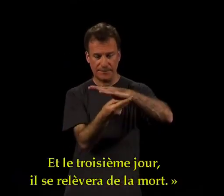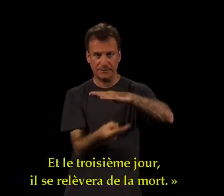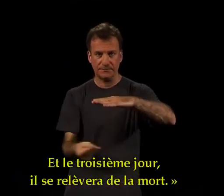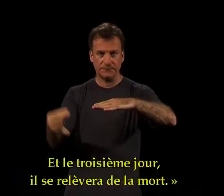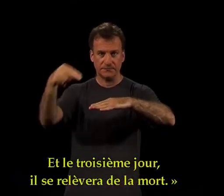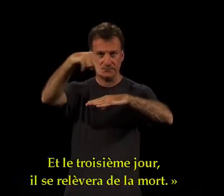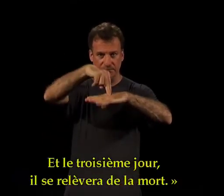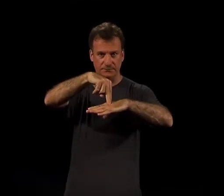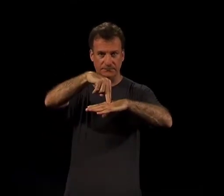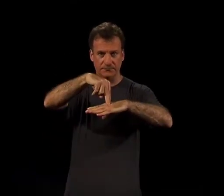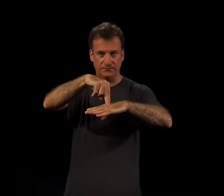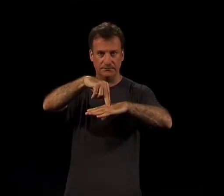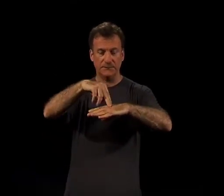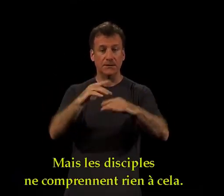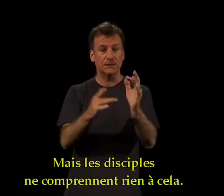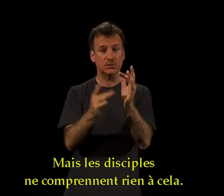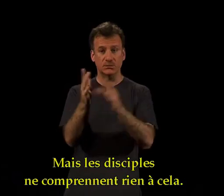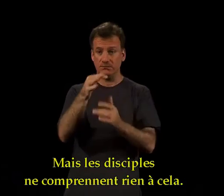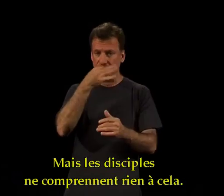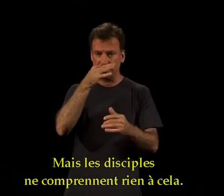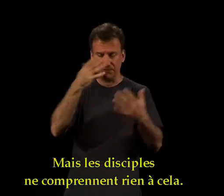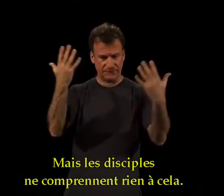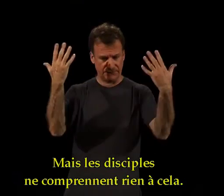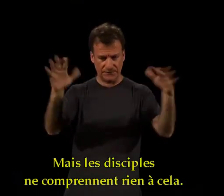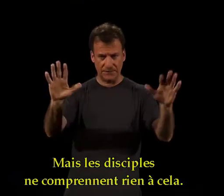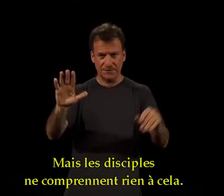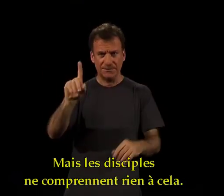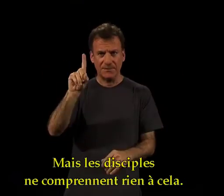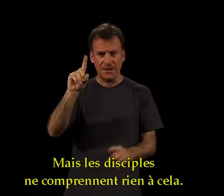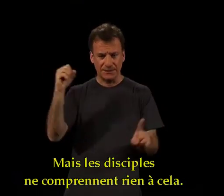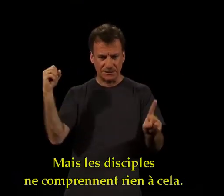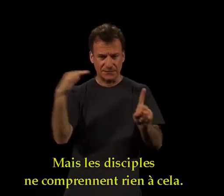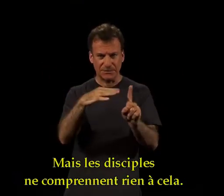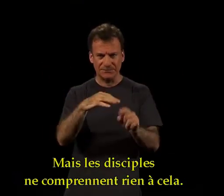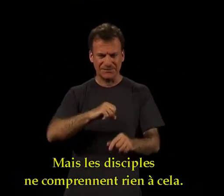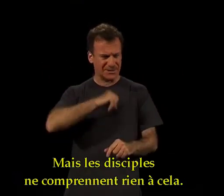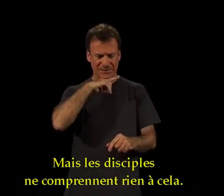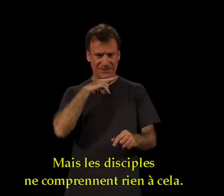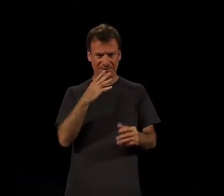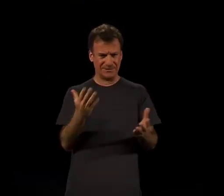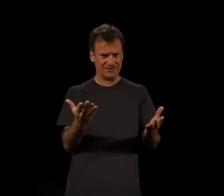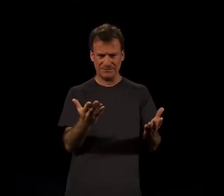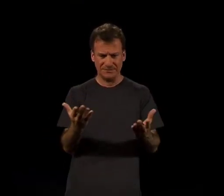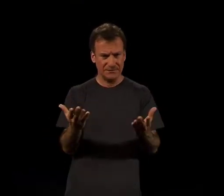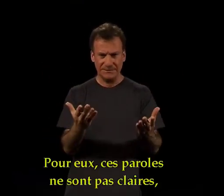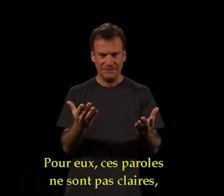troisième jour, il se relèvera de la mort. Mais les disciples ne comprennent rien à cela. Pour eux,